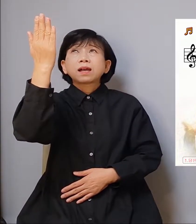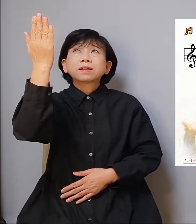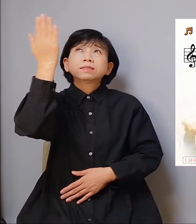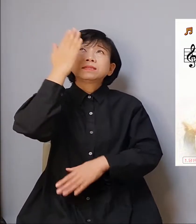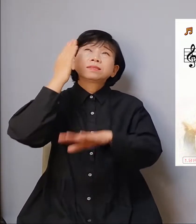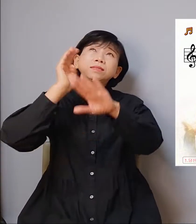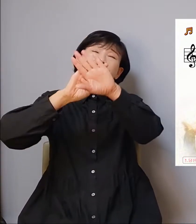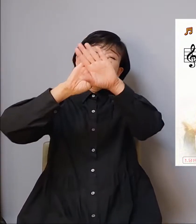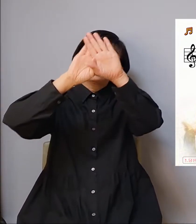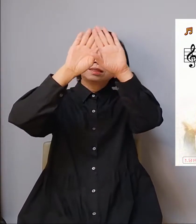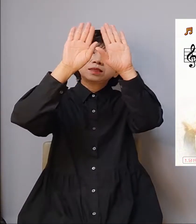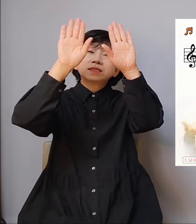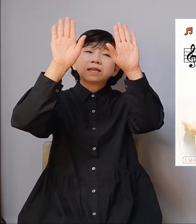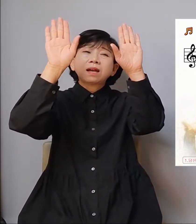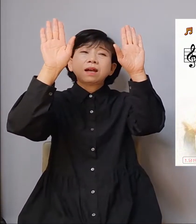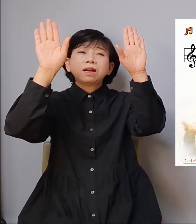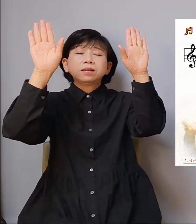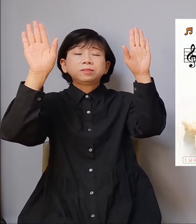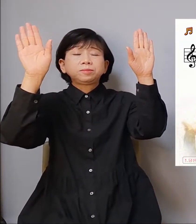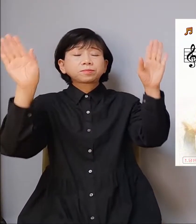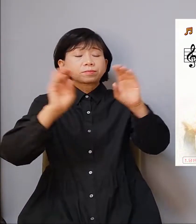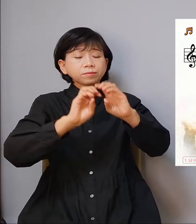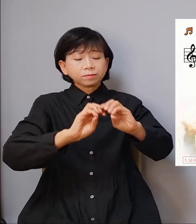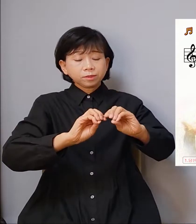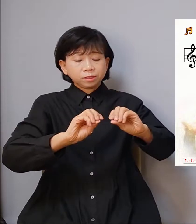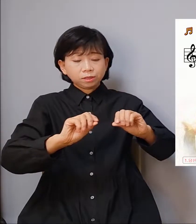왕, 당신은